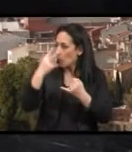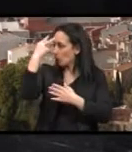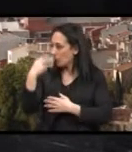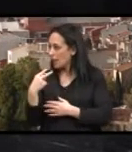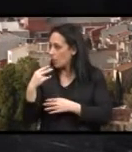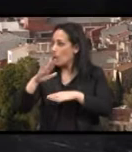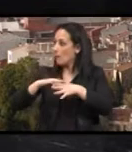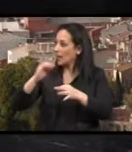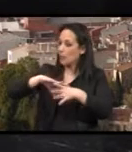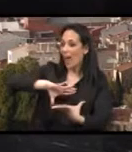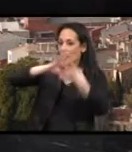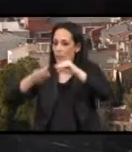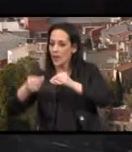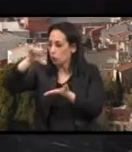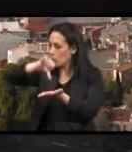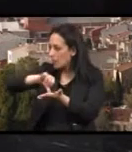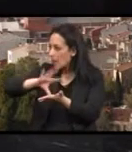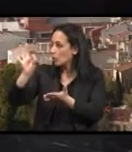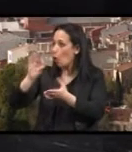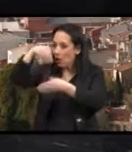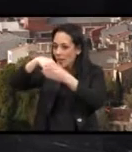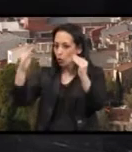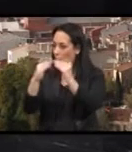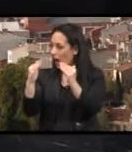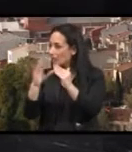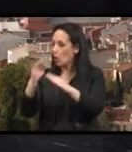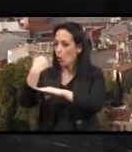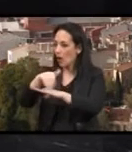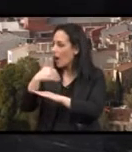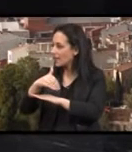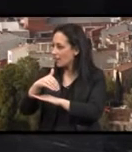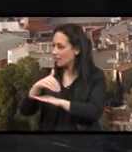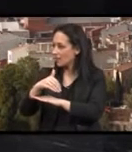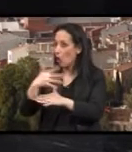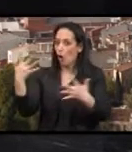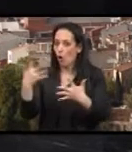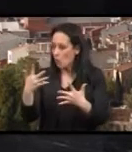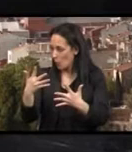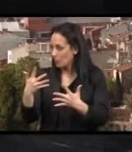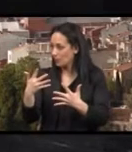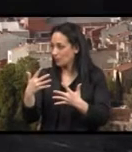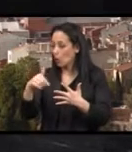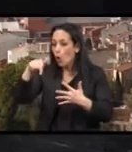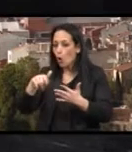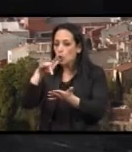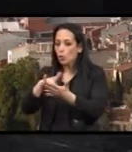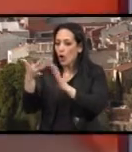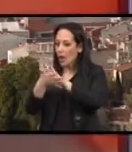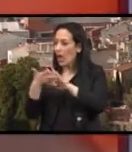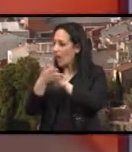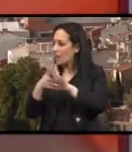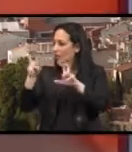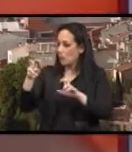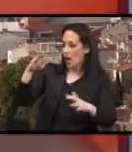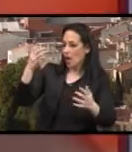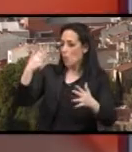saber-se desenvolupar a casa, a saber-se desenvolupar al carrer. Llavors hi ha moltes maneres, ara parlem de mobilitat, de desplaçar-se. Sí. Les